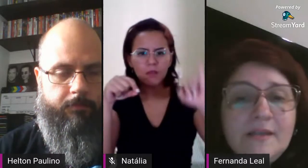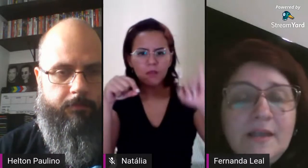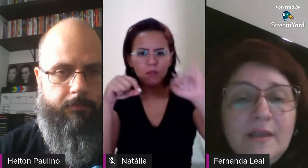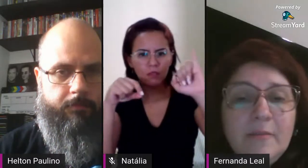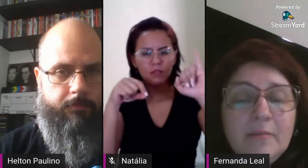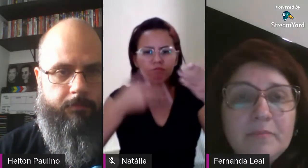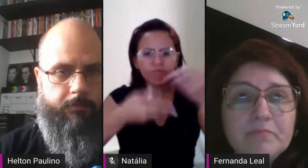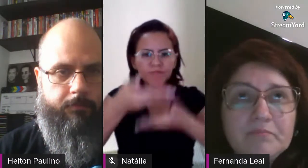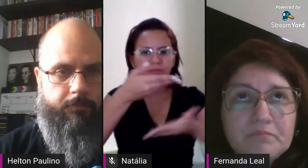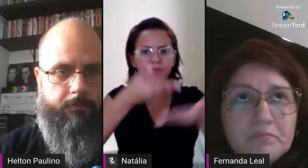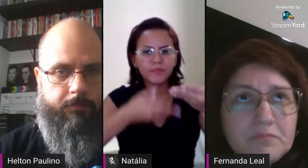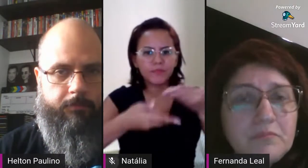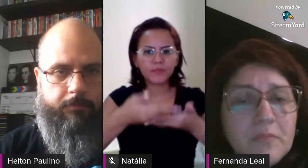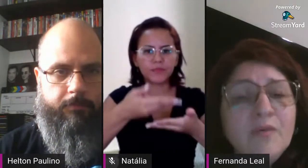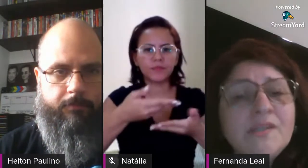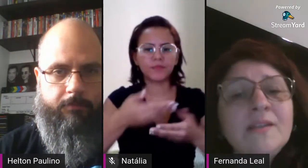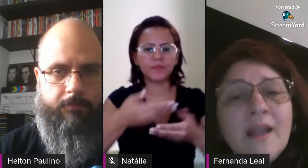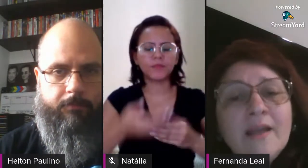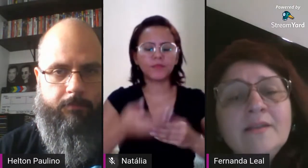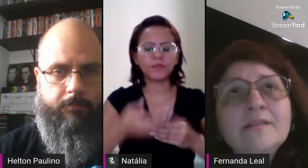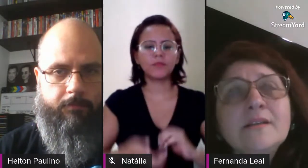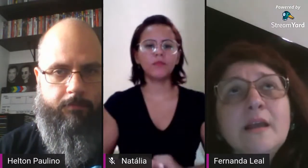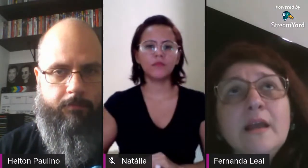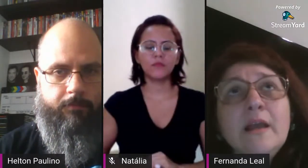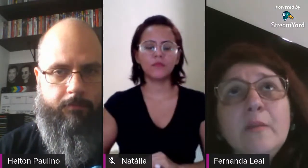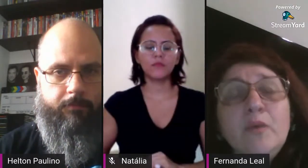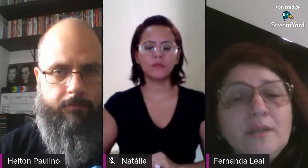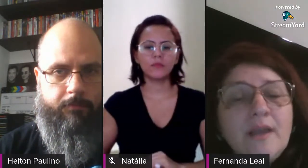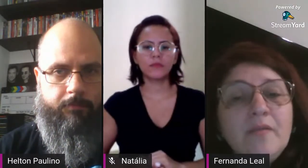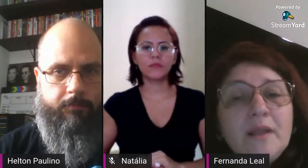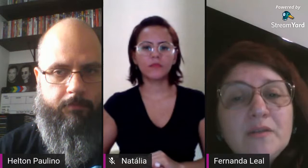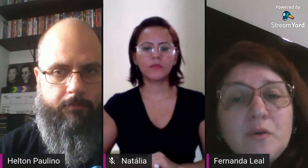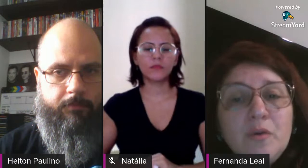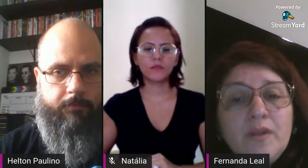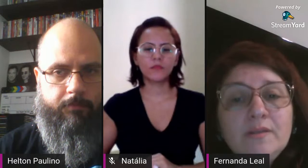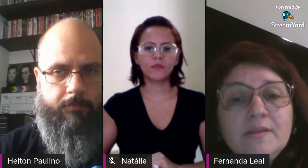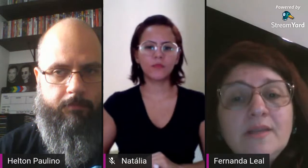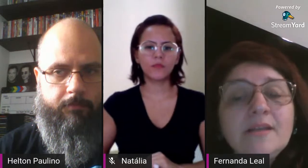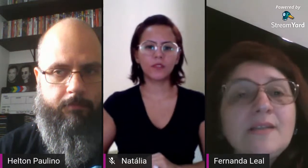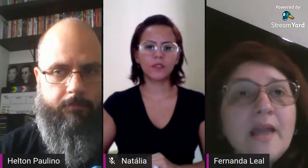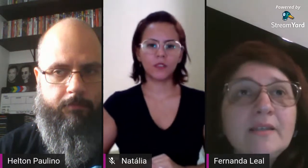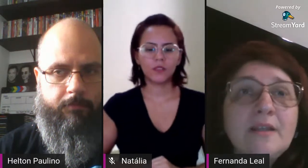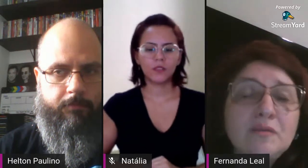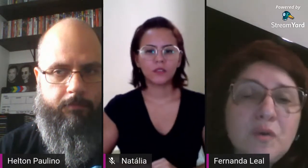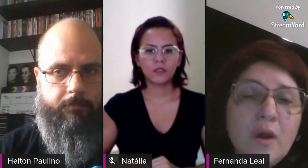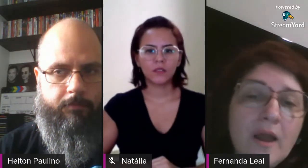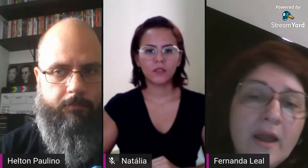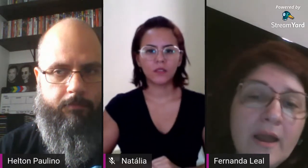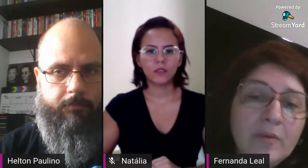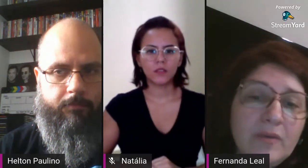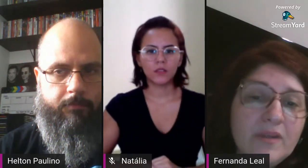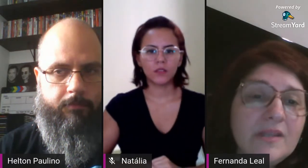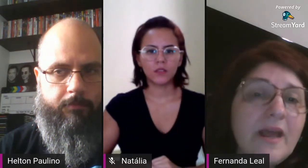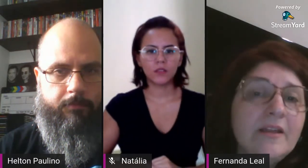Mas, assim, você traz muitas reflexões necessárias, não só